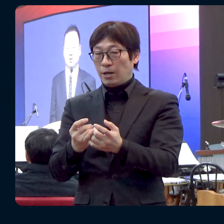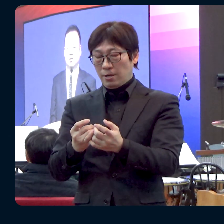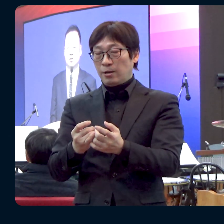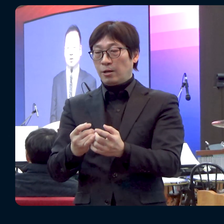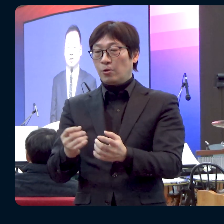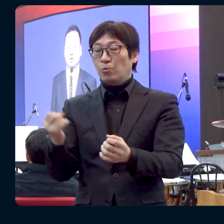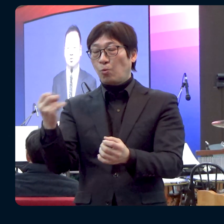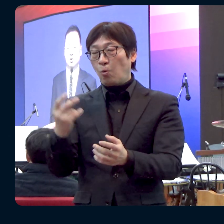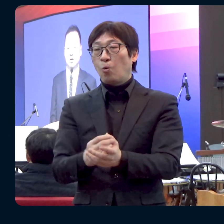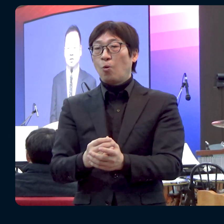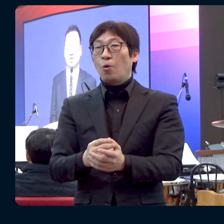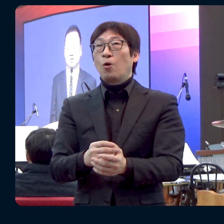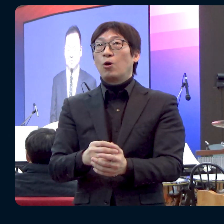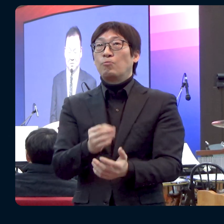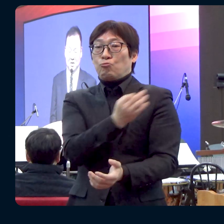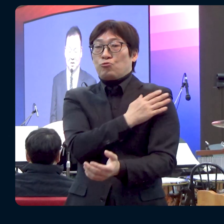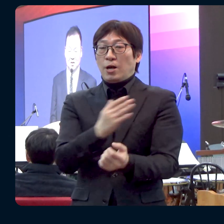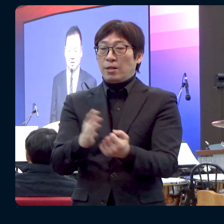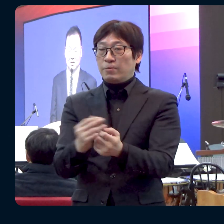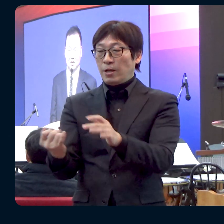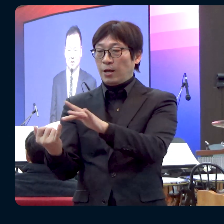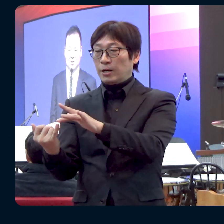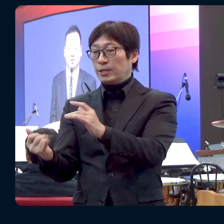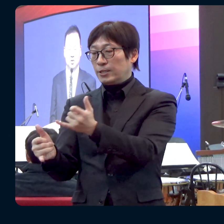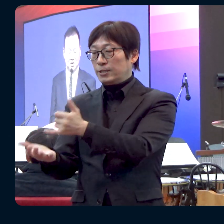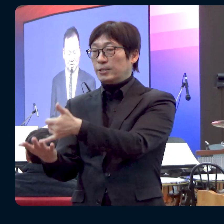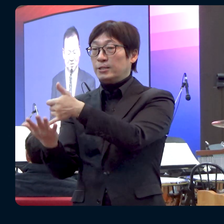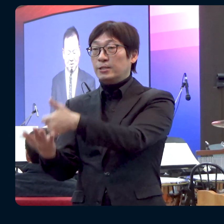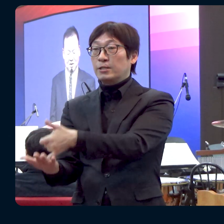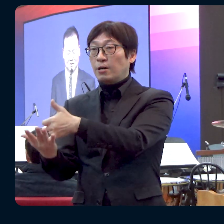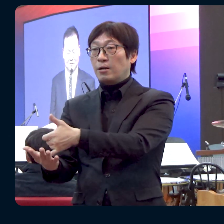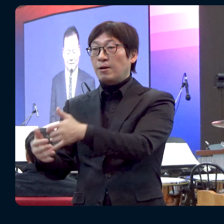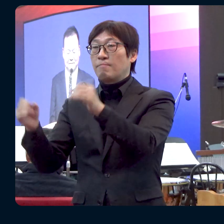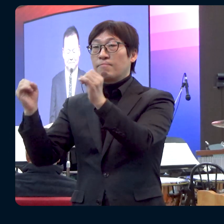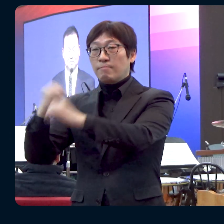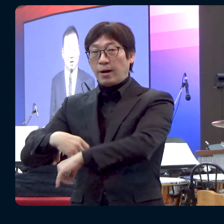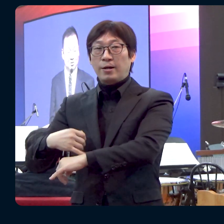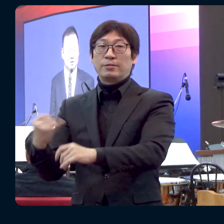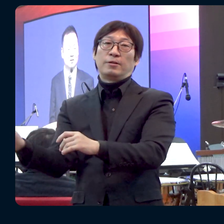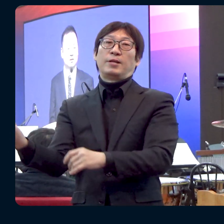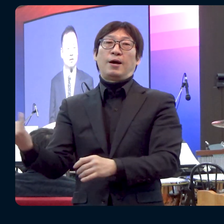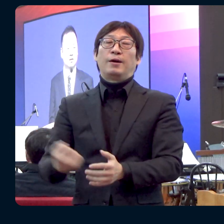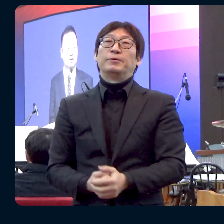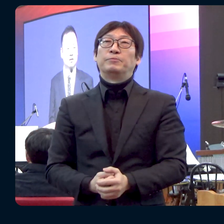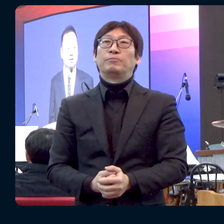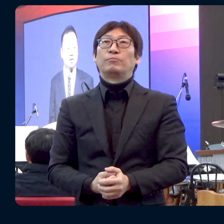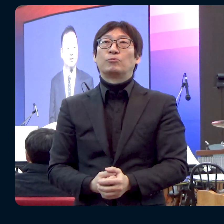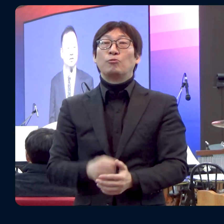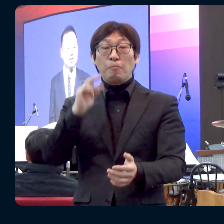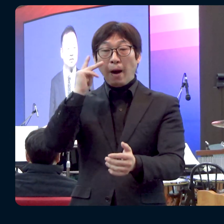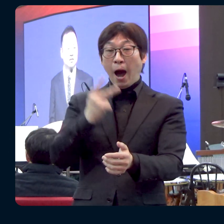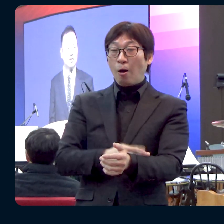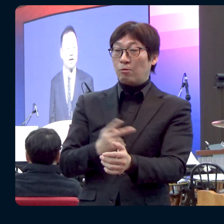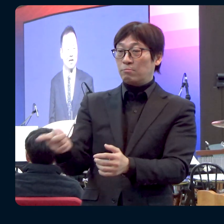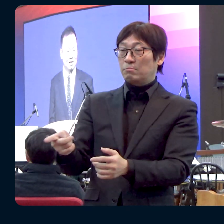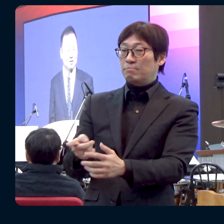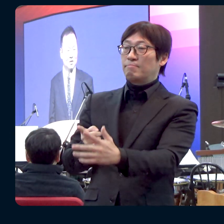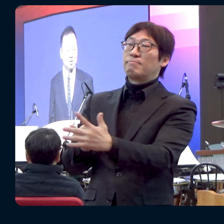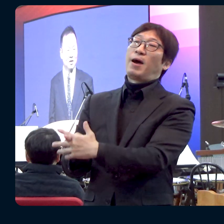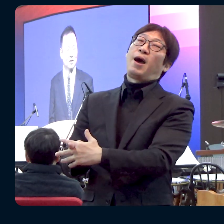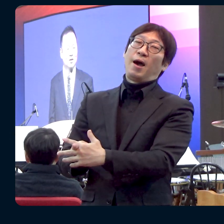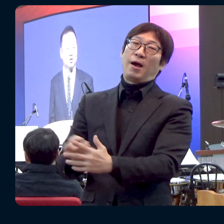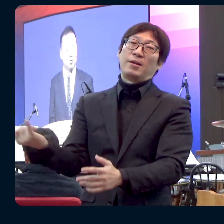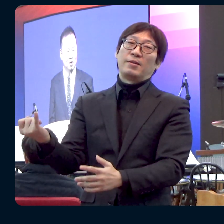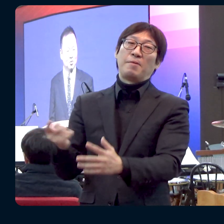재력가들에 의해서 인권이 짓밟힌 그런 여인이었습니다. 바울은 이러한 사실을